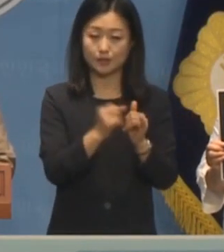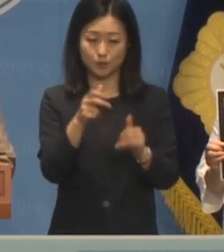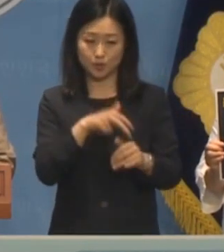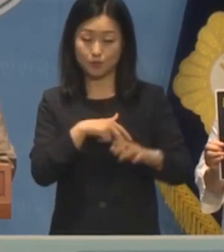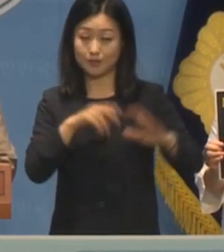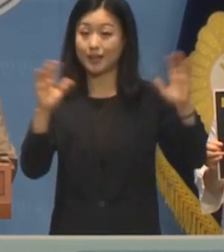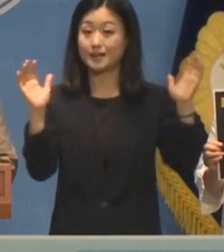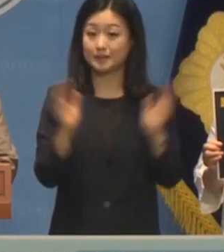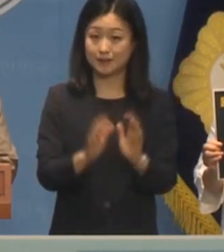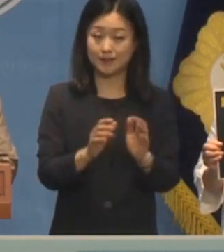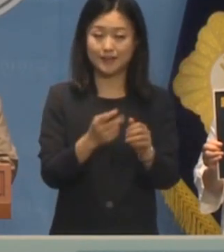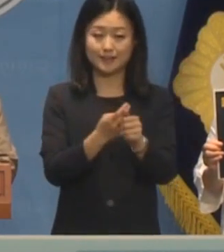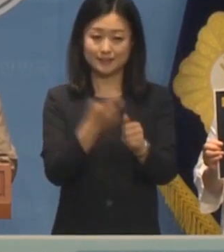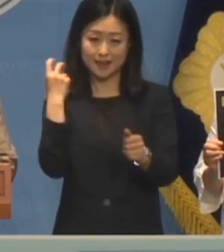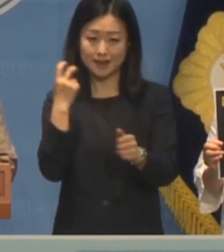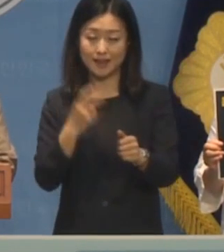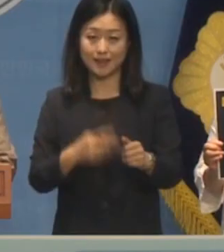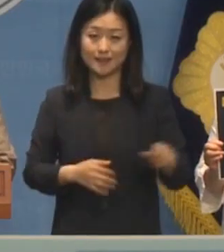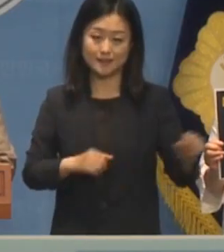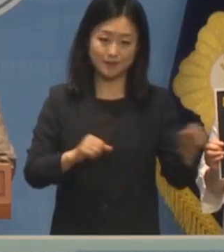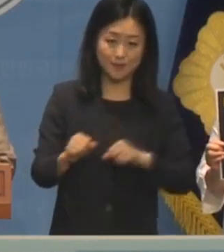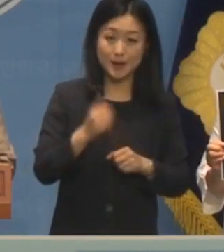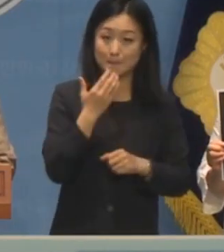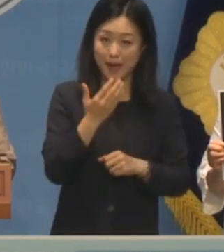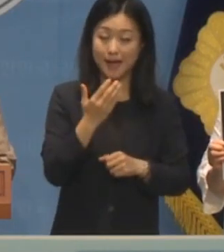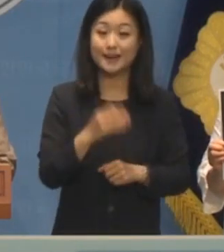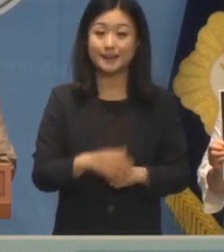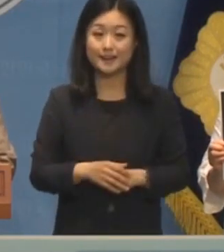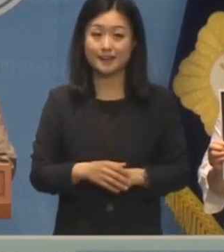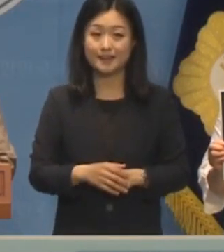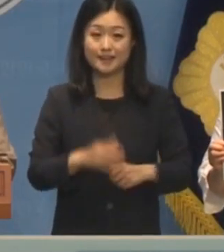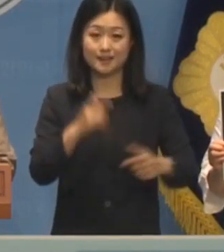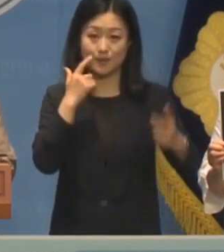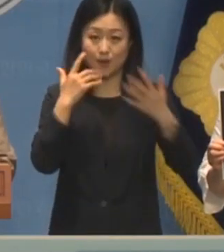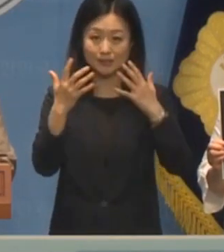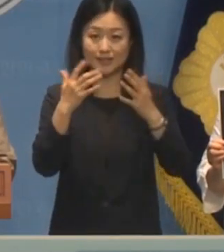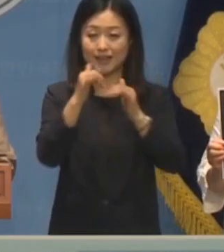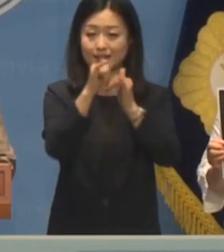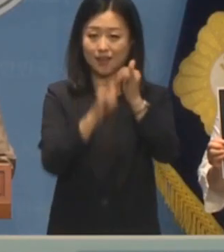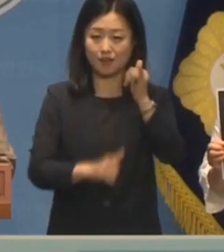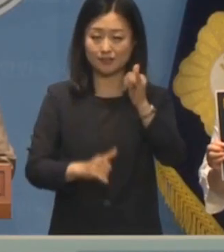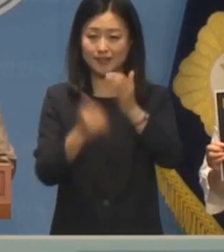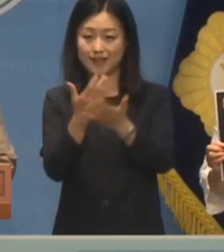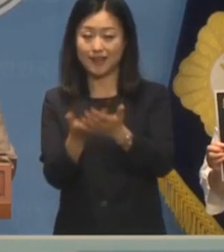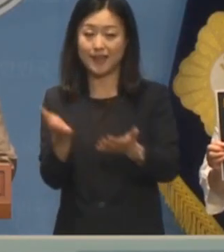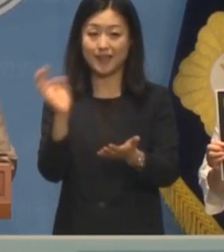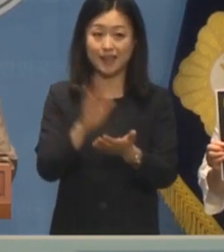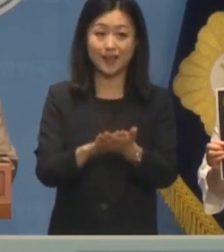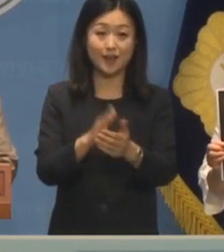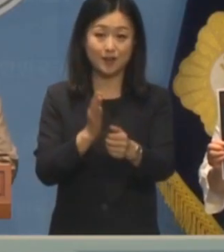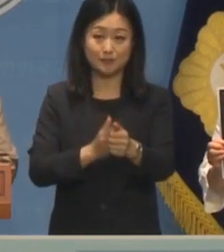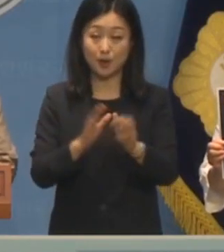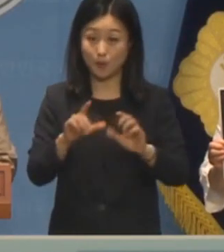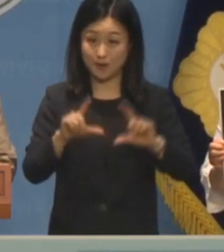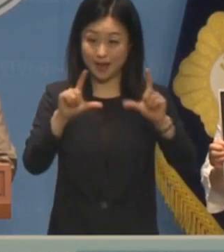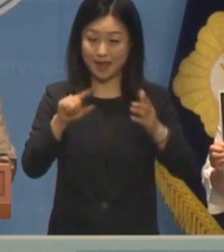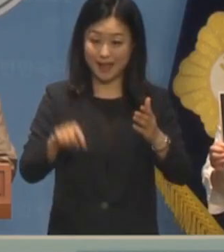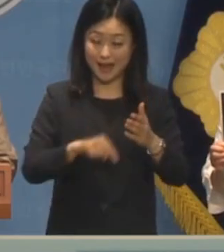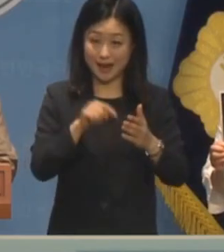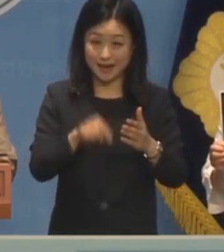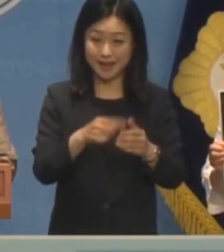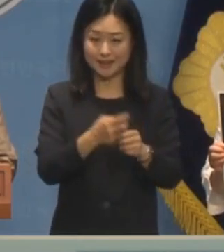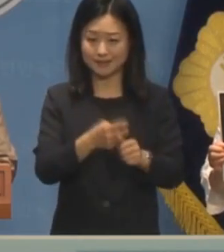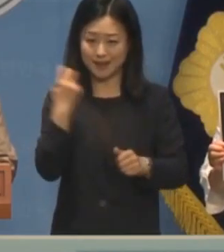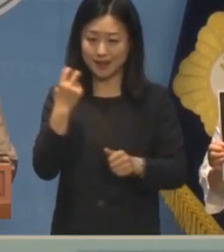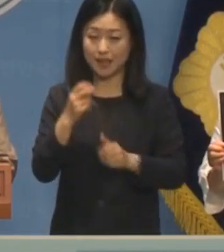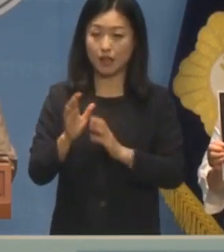단결하여 탄핵 전선의 합류, 거대한 바다가 되어 단호하게 역사를 바꿔냅시다. 올해 안에 그 빛나는